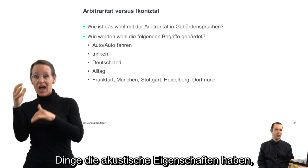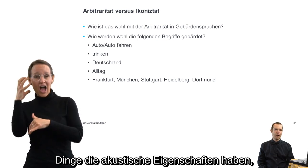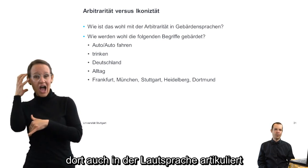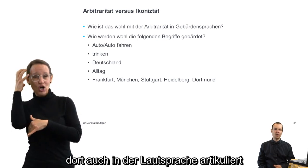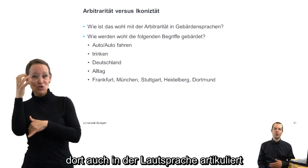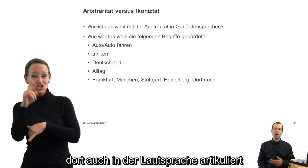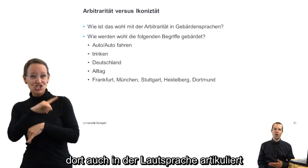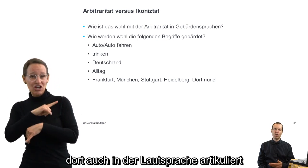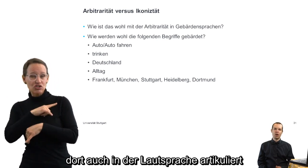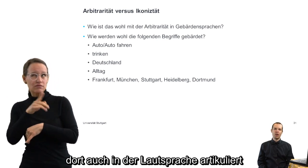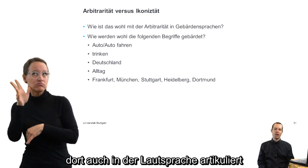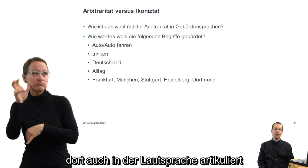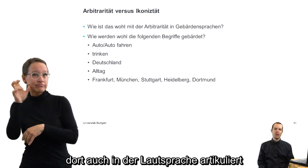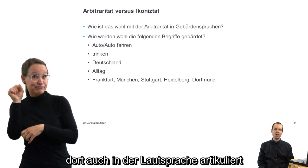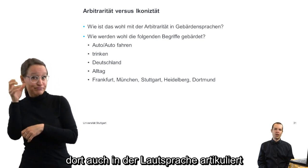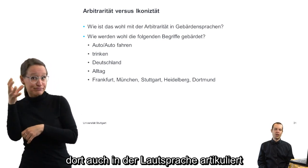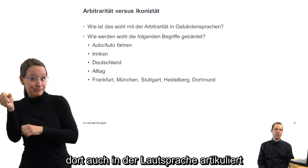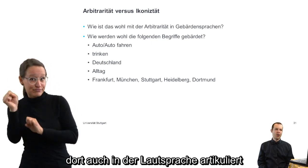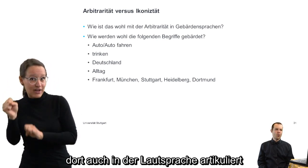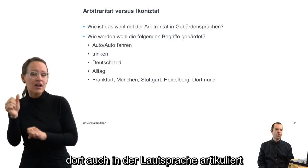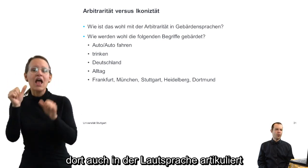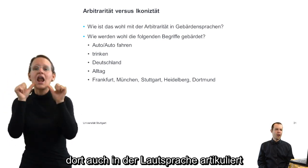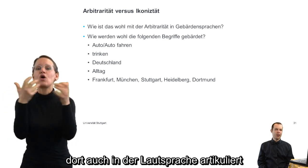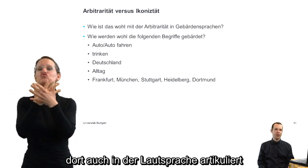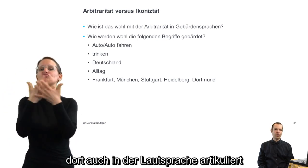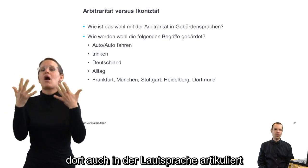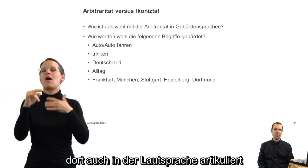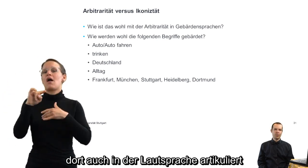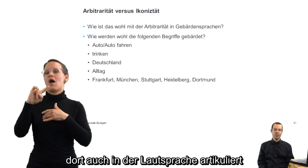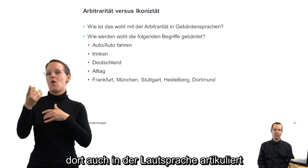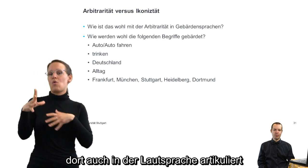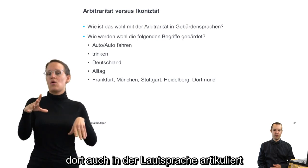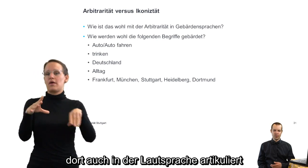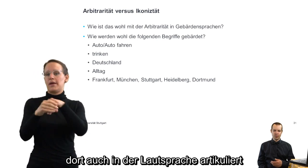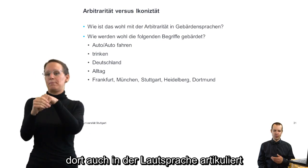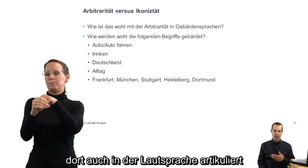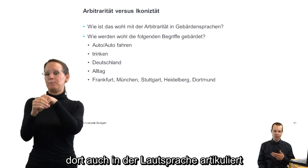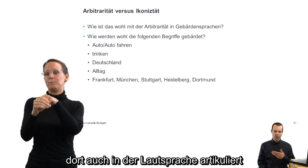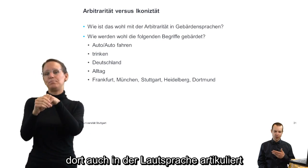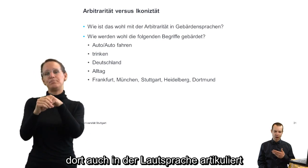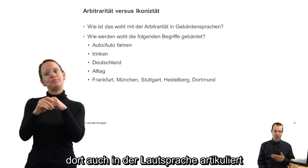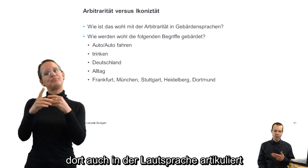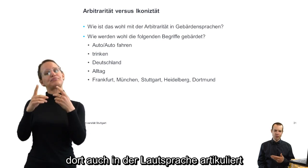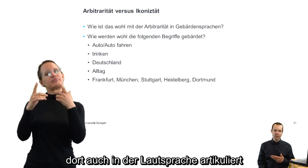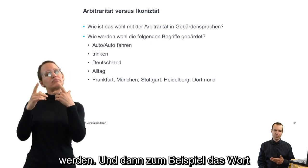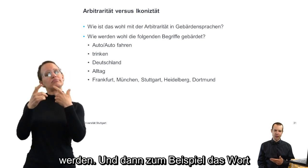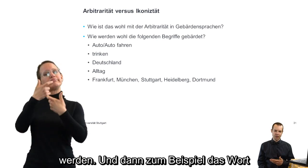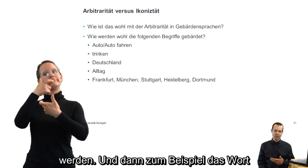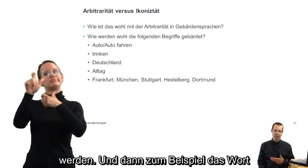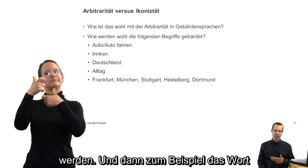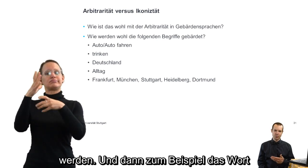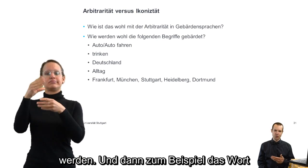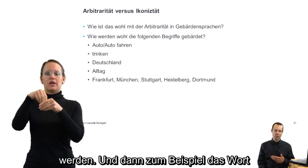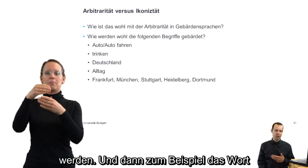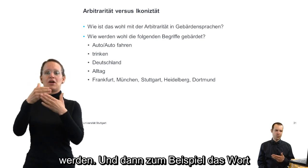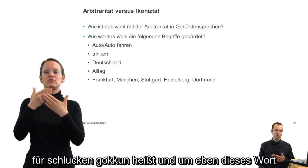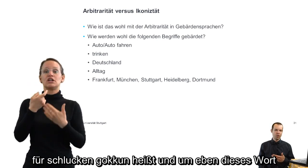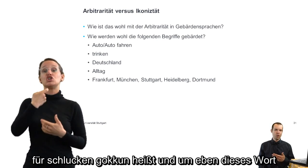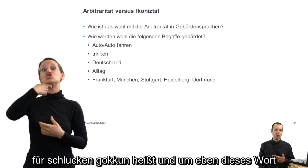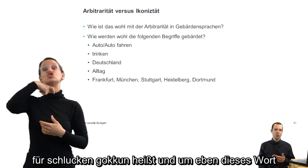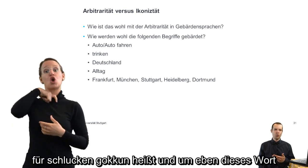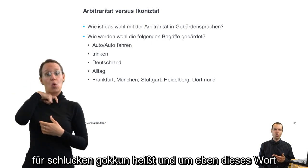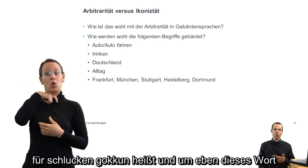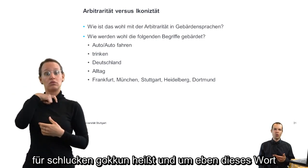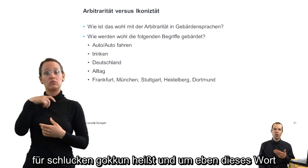Eigenschaften haben, dort auch in der Lautsprache artikuliert werden und dann zum Beispiel das